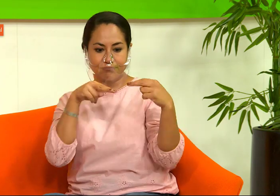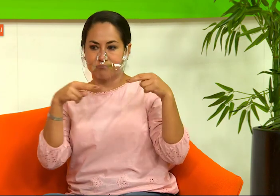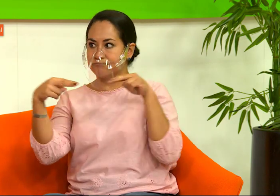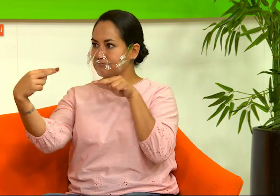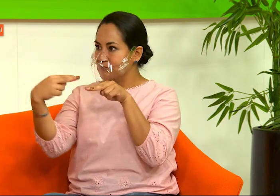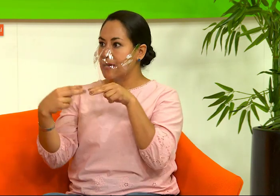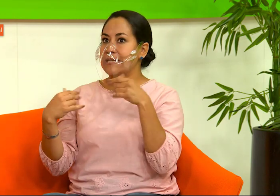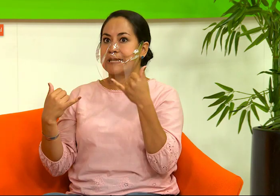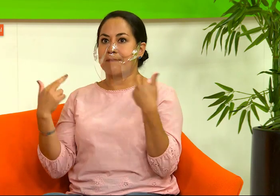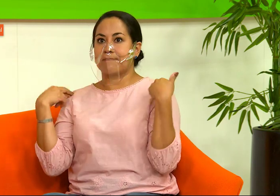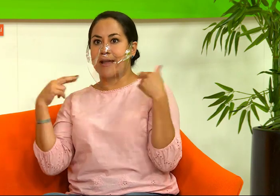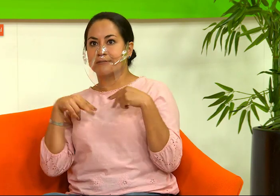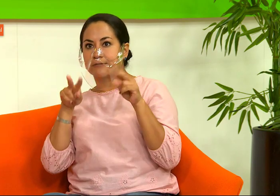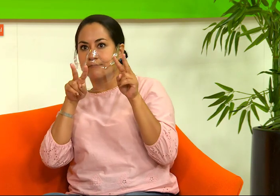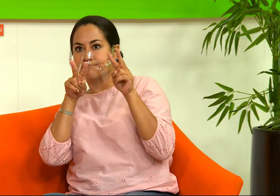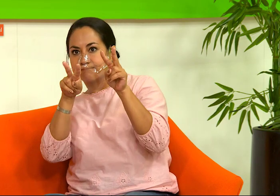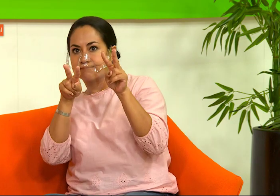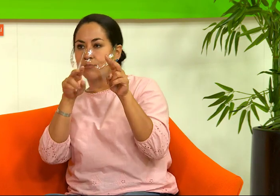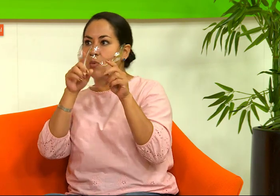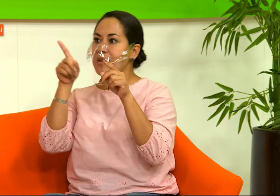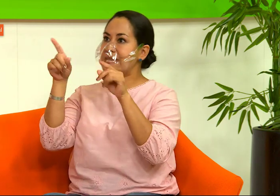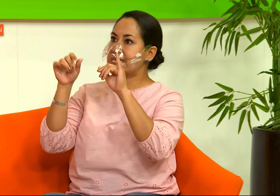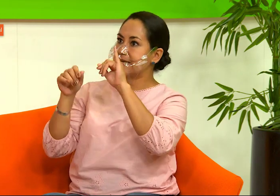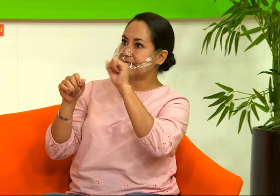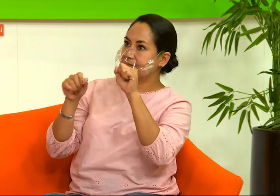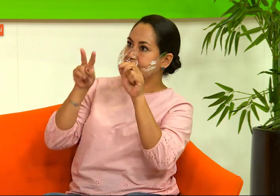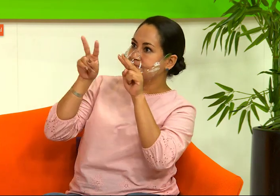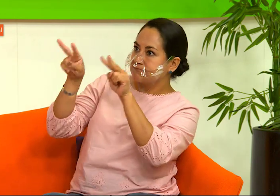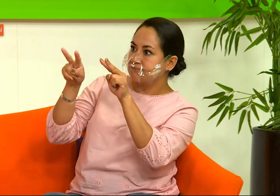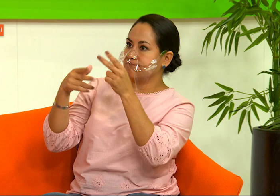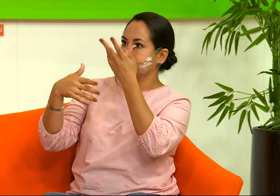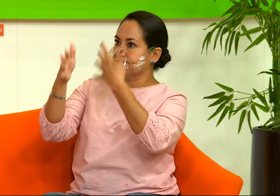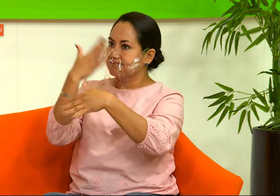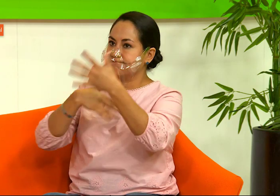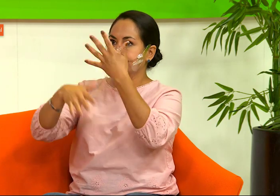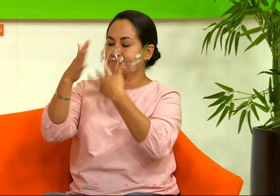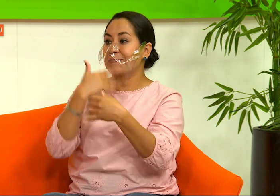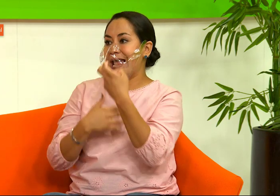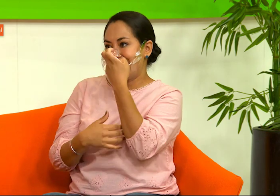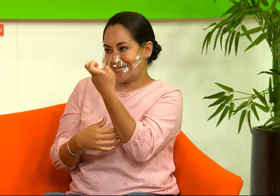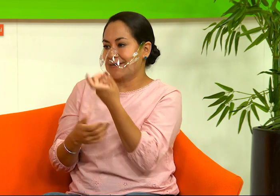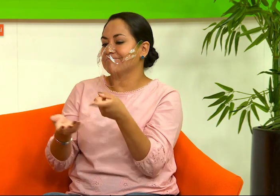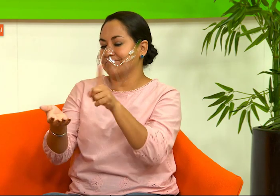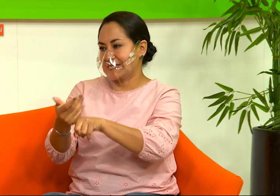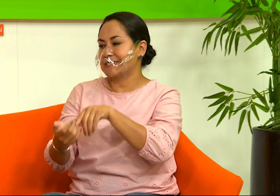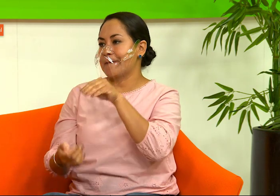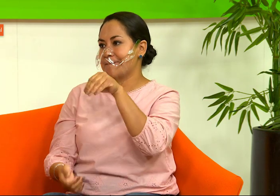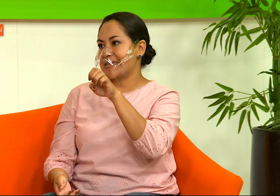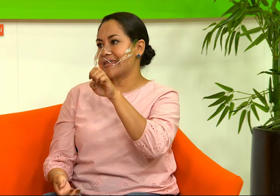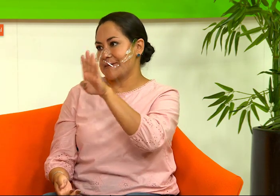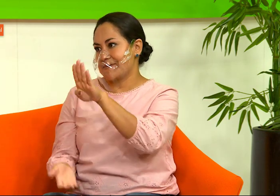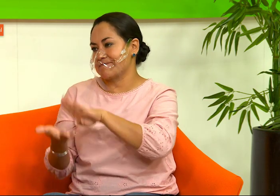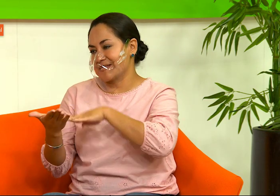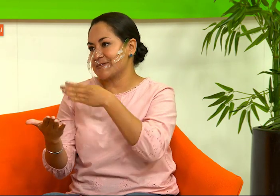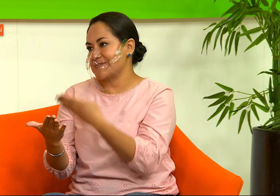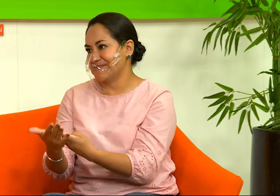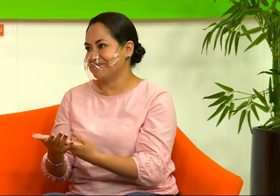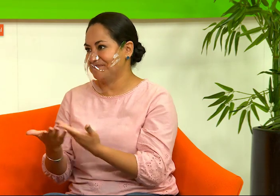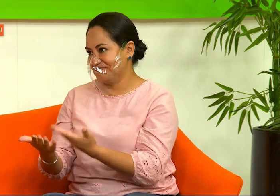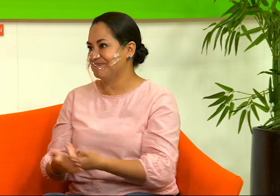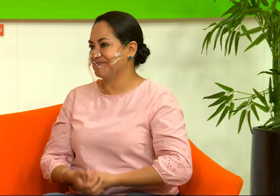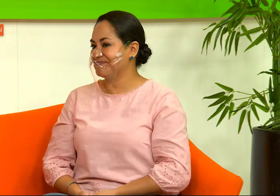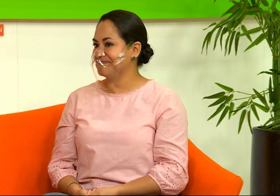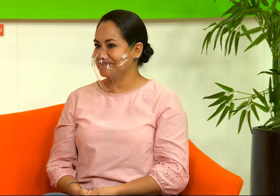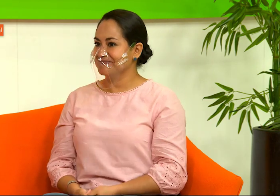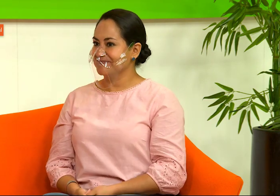niños se sienten en semicírculo para que se puedan ver entre ellos, que también puedan siempre ver al instructor sordo y al maestro de grupo.